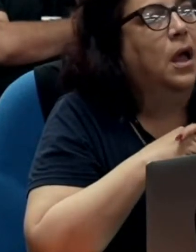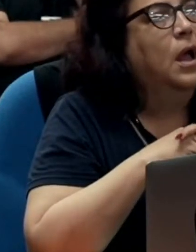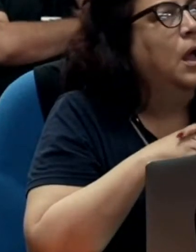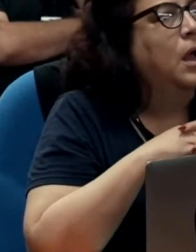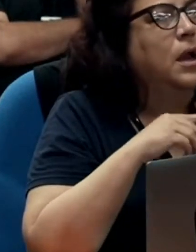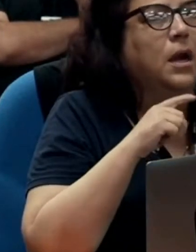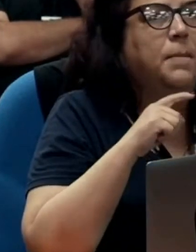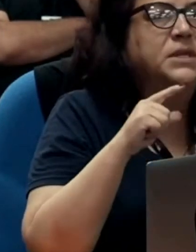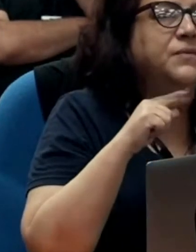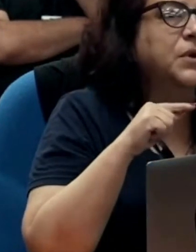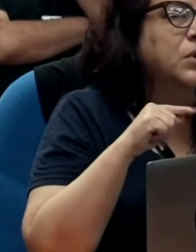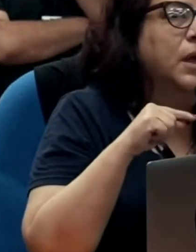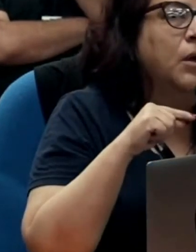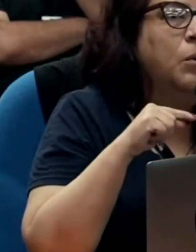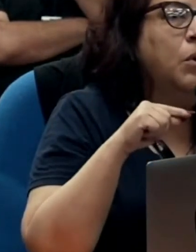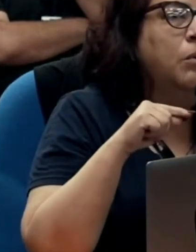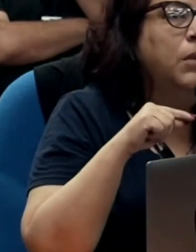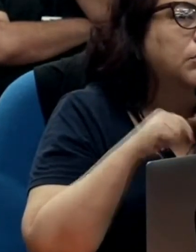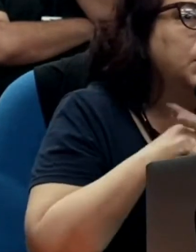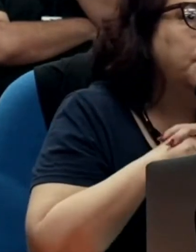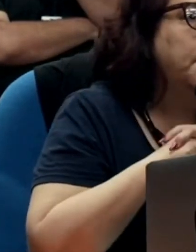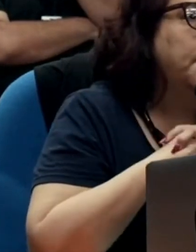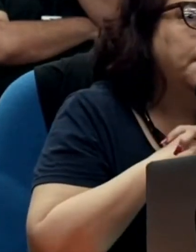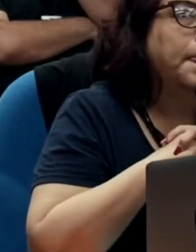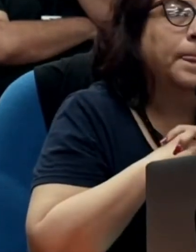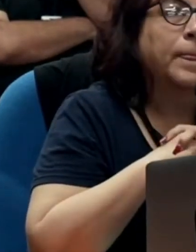a... Él especificó que hubo...